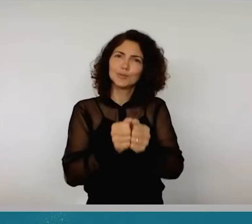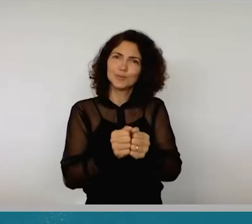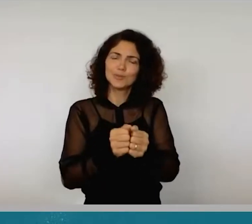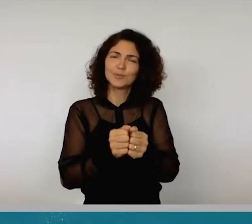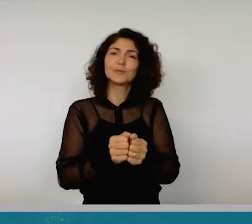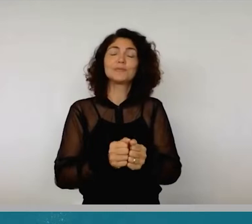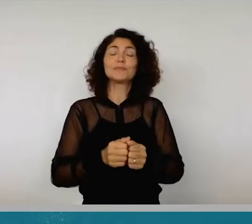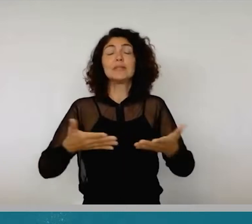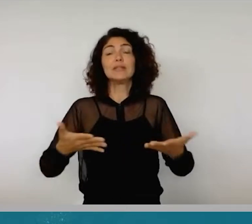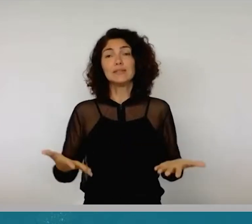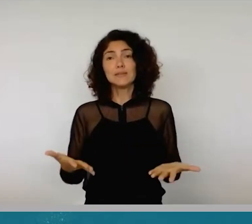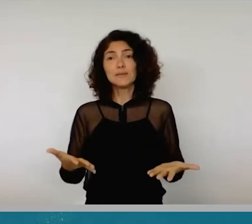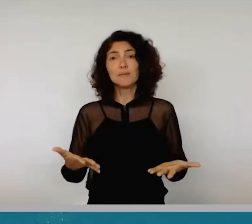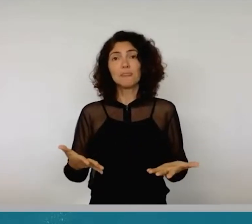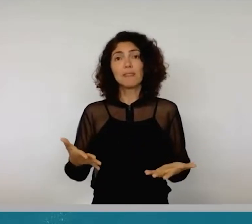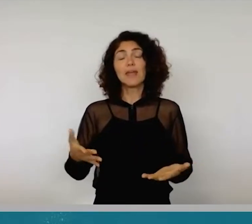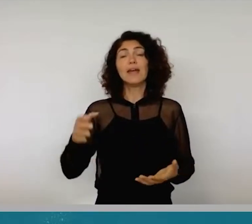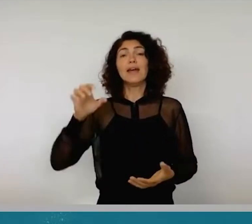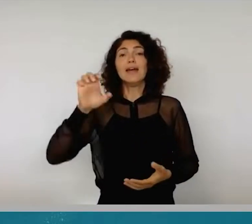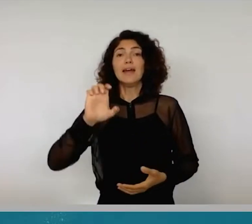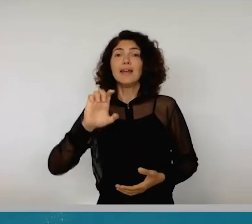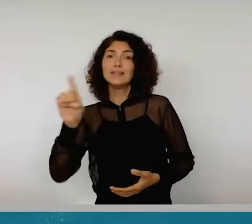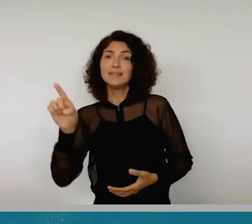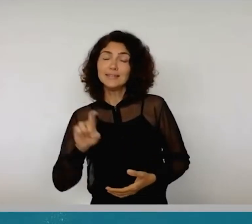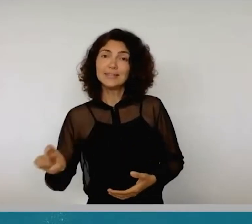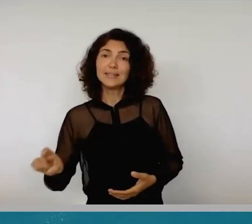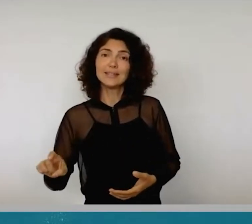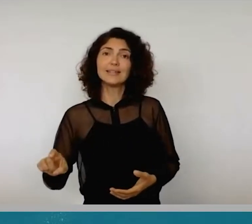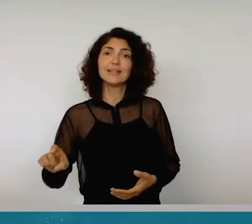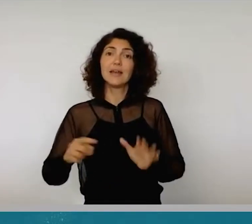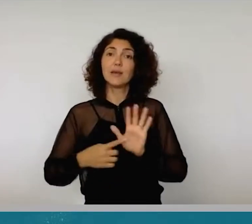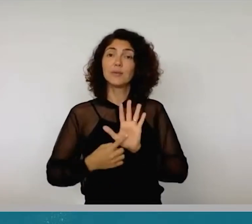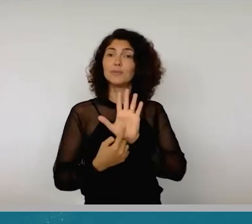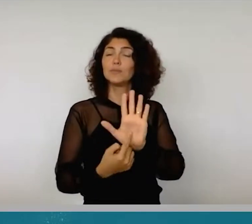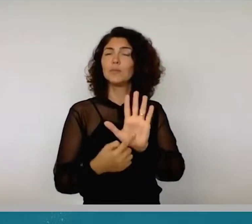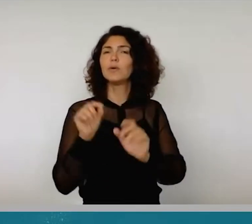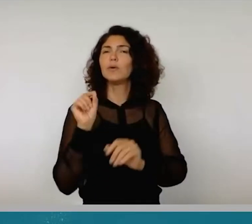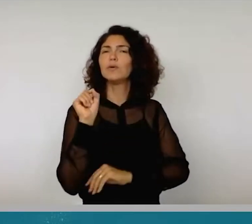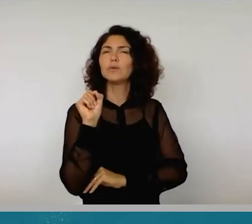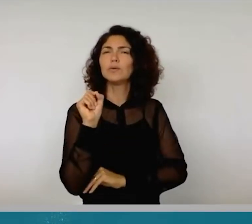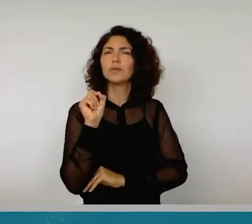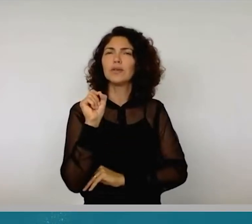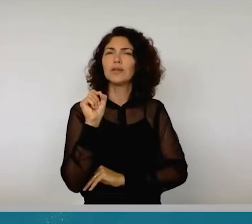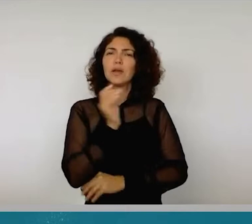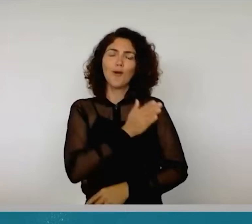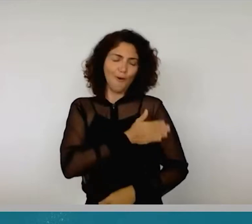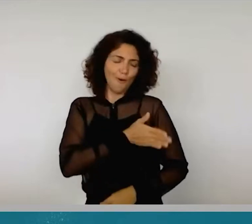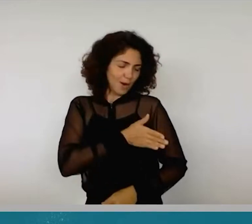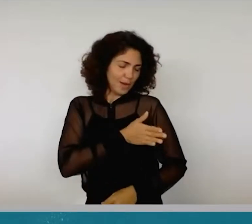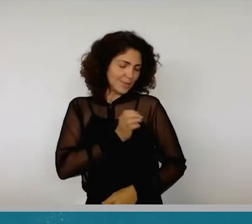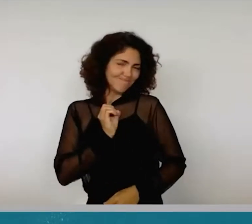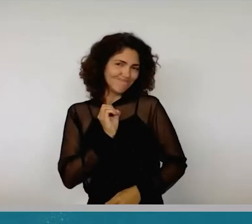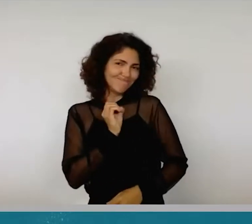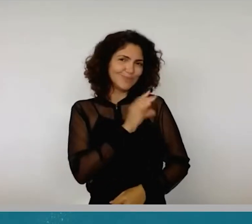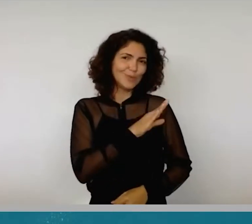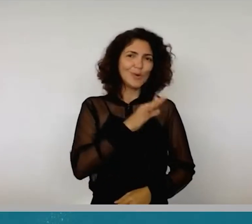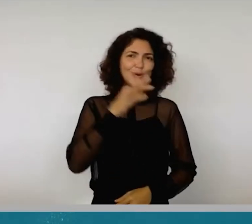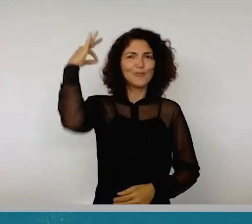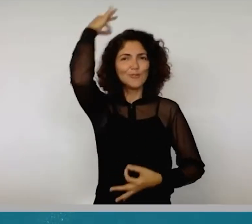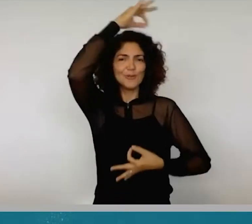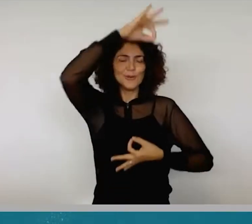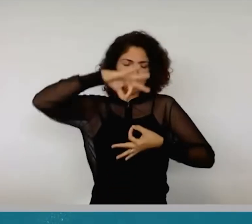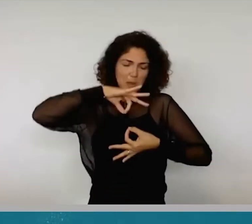novo coração e um novo espírito para o homem, para que esse homem pudesse